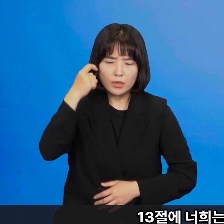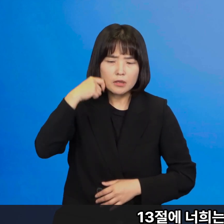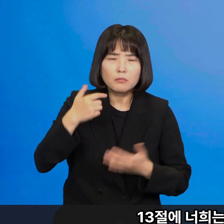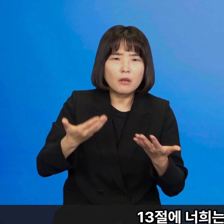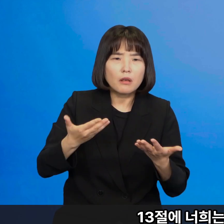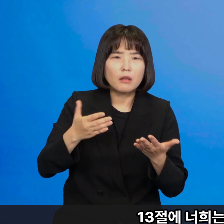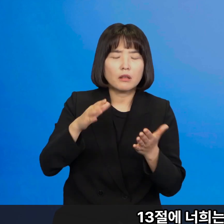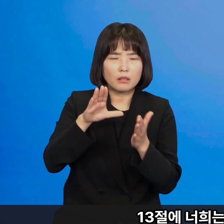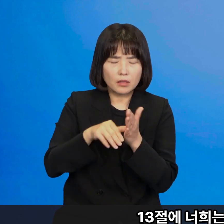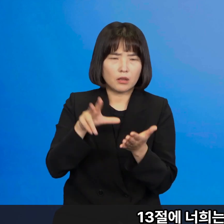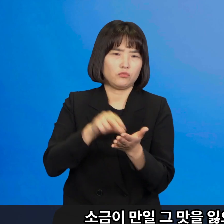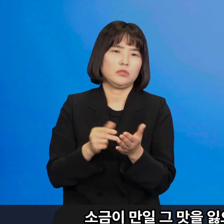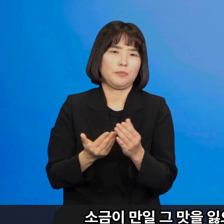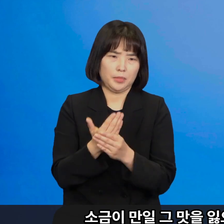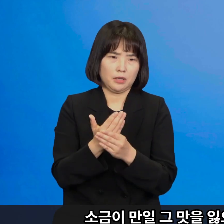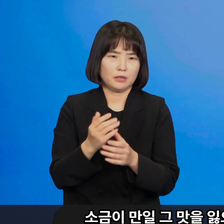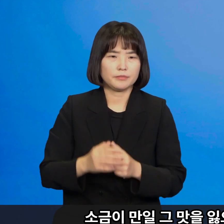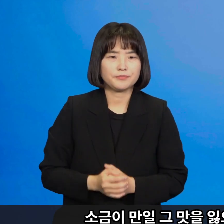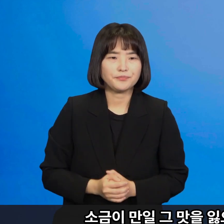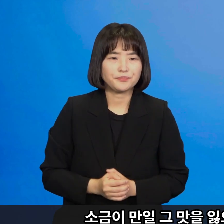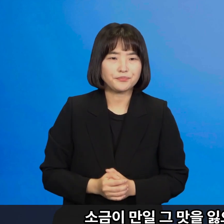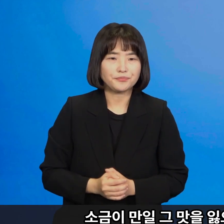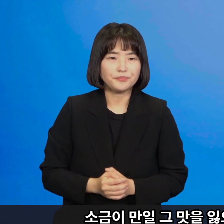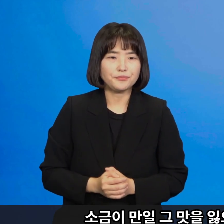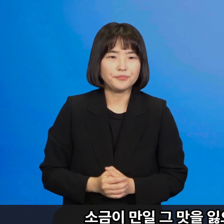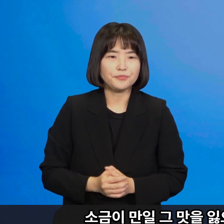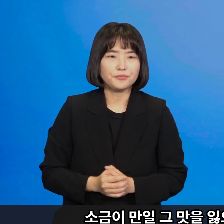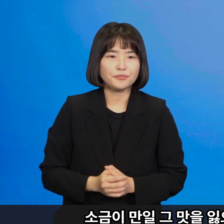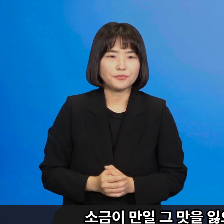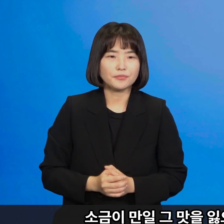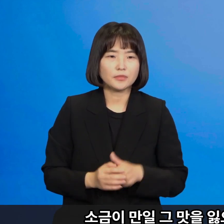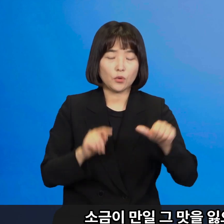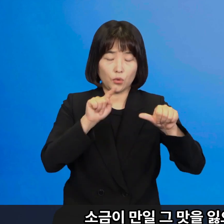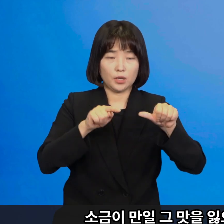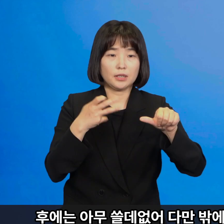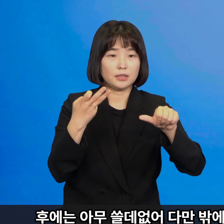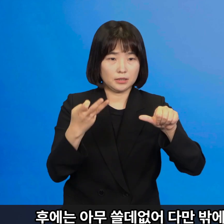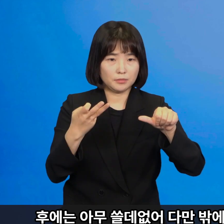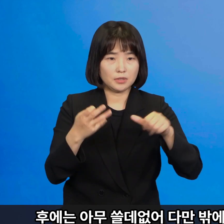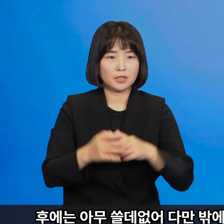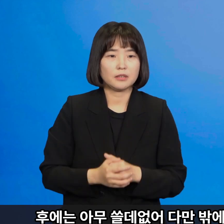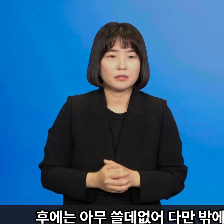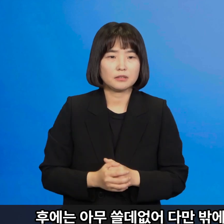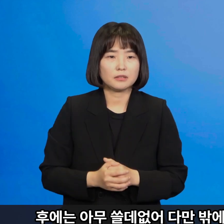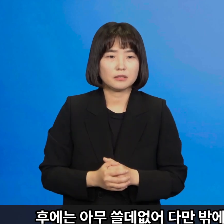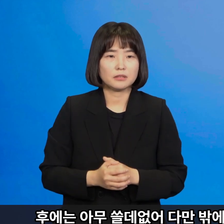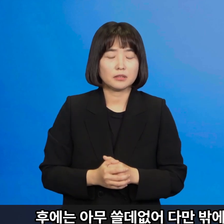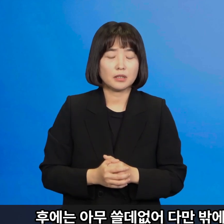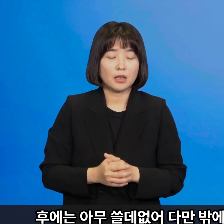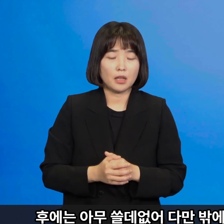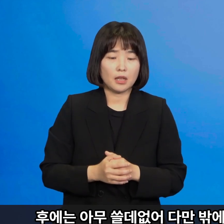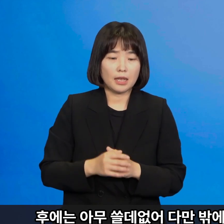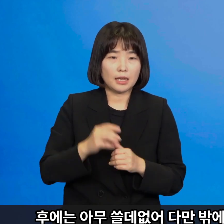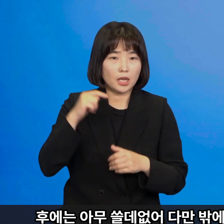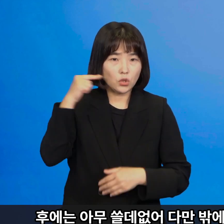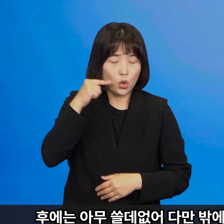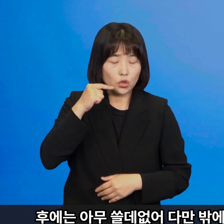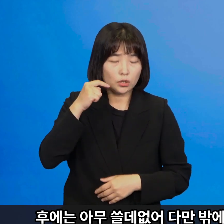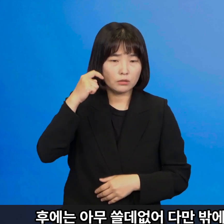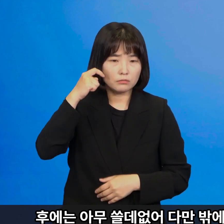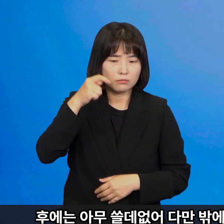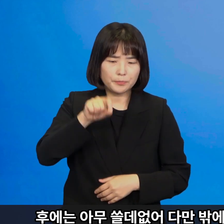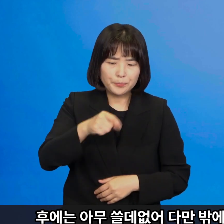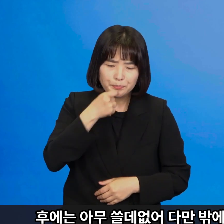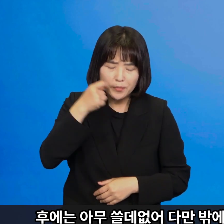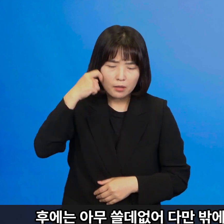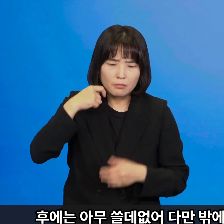13절에 너희는 세상의 소금이니 소금이 만일 그 맛을 잃으면 무엇으로 짜게 하려? 후에는 아무 쓸데 없어 다만 밖에